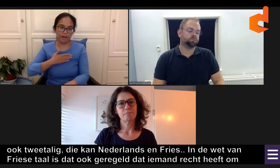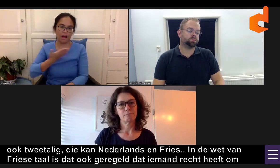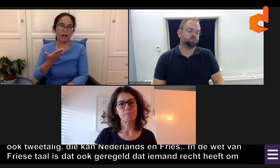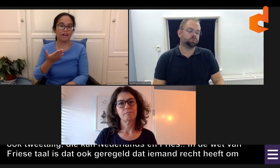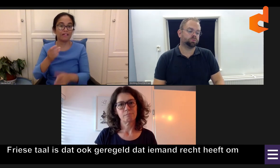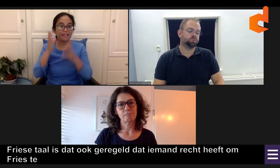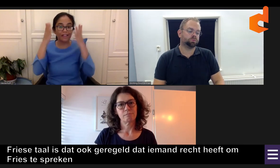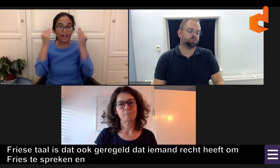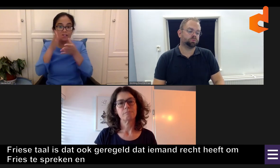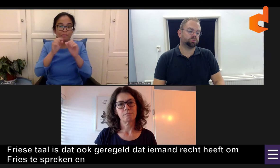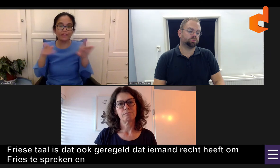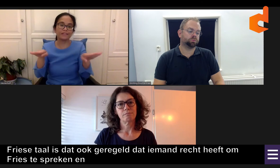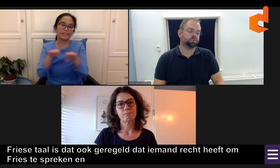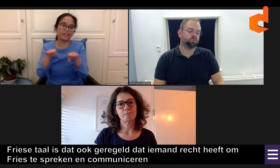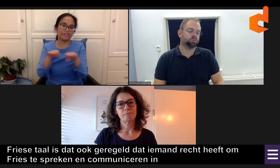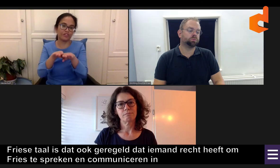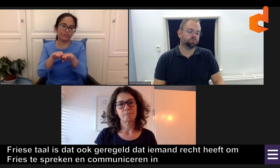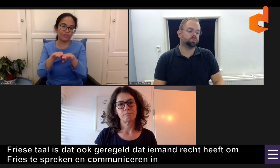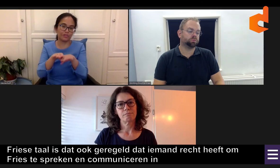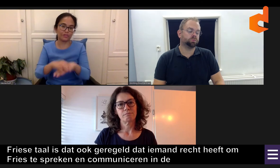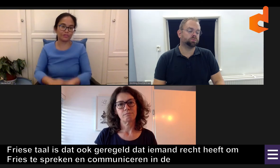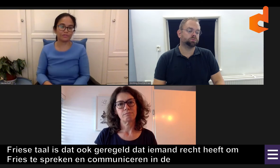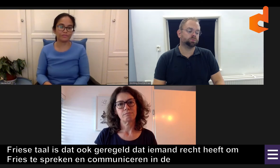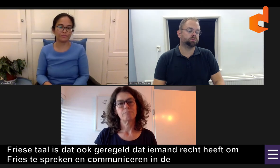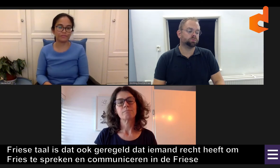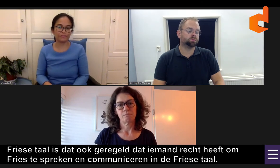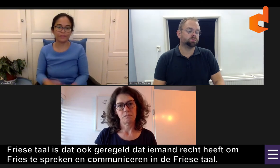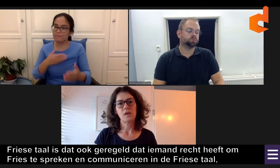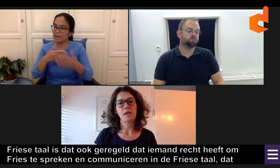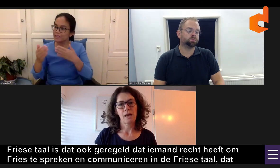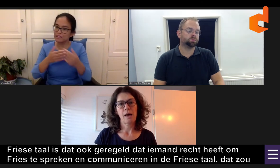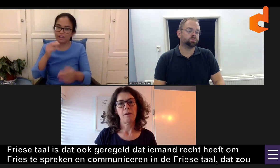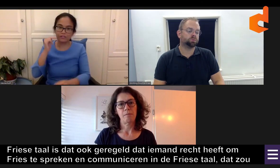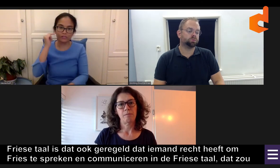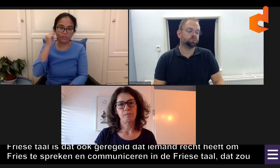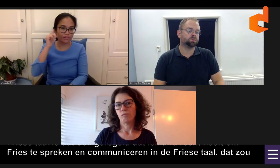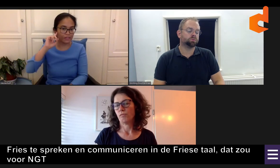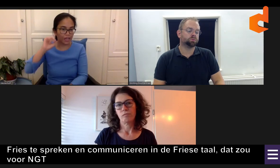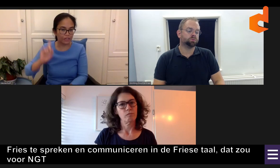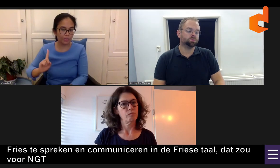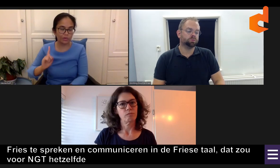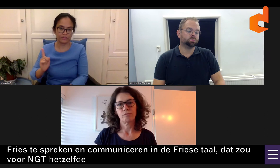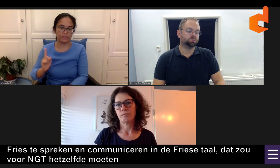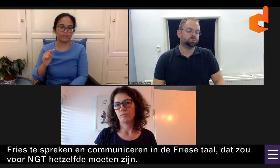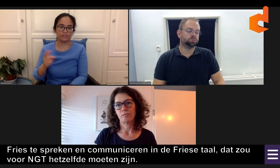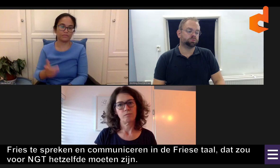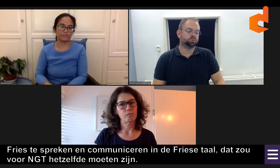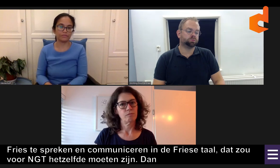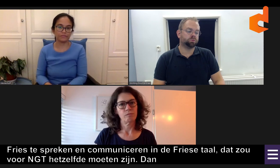communiceren in de Friese taal. Dat is, voor Nederlandse gebarentaal zou dat hetzelfde moeten zijn. Dus dan maakt het niet uit of je slechthorend bent